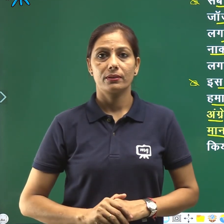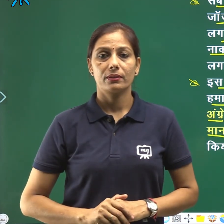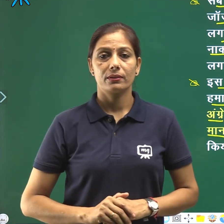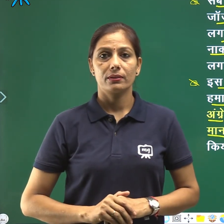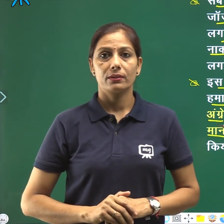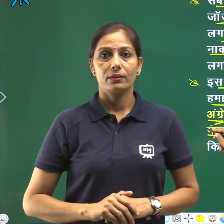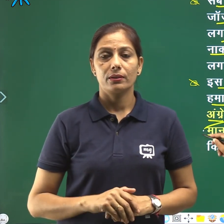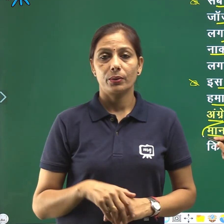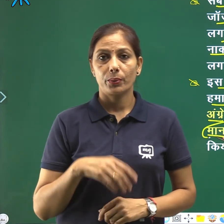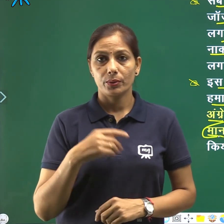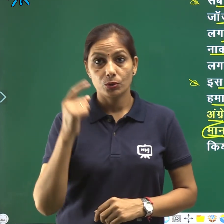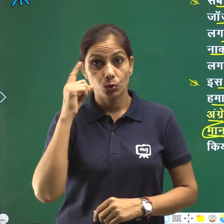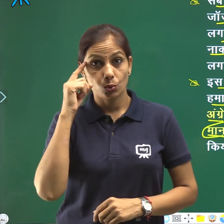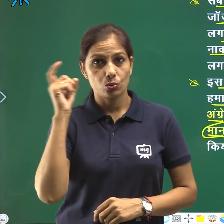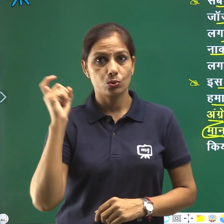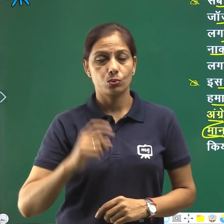मानसिकता को